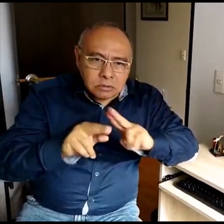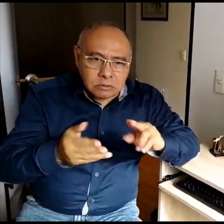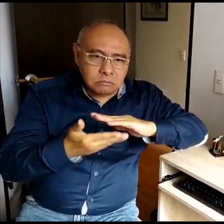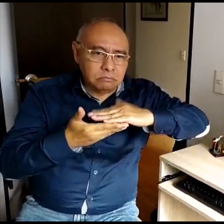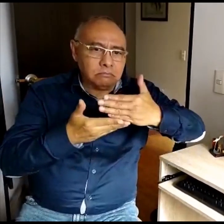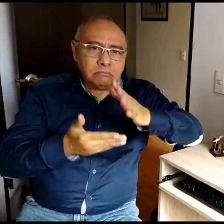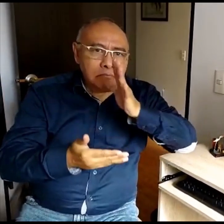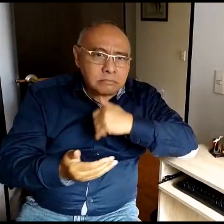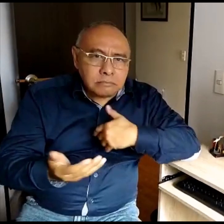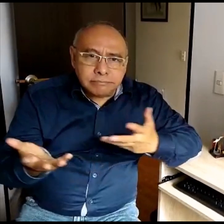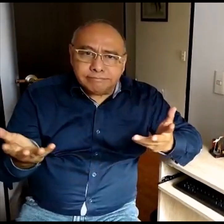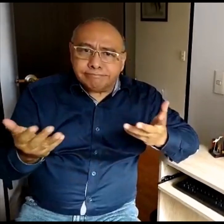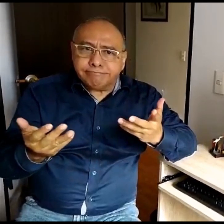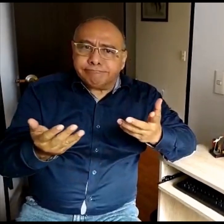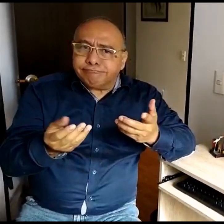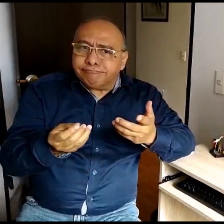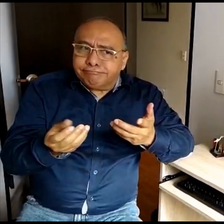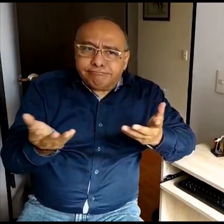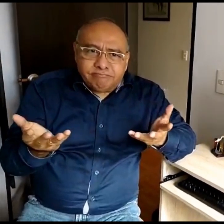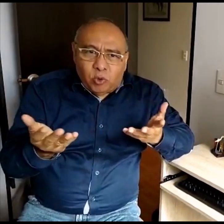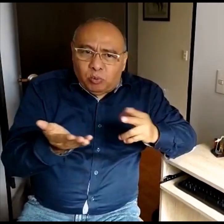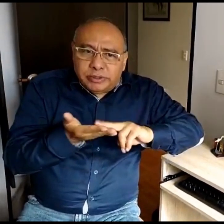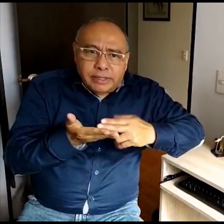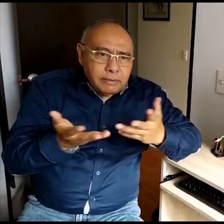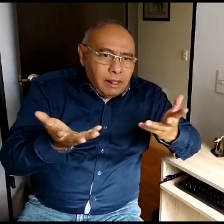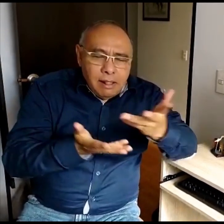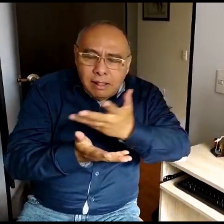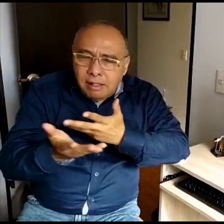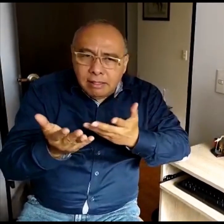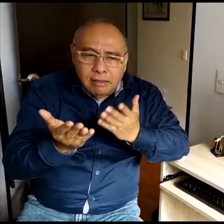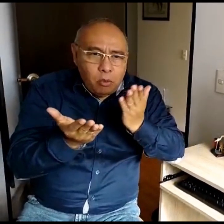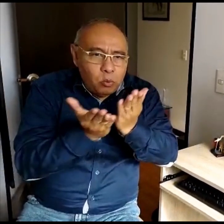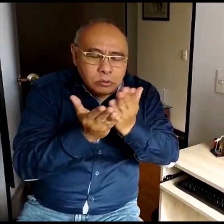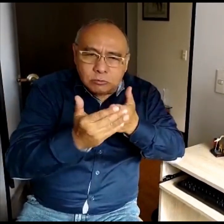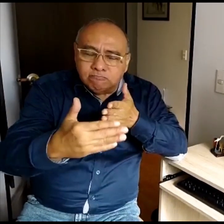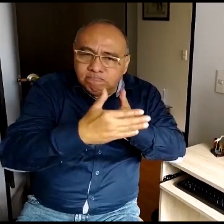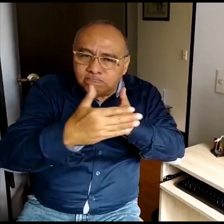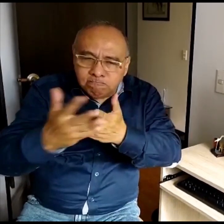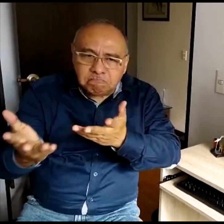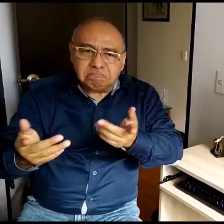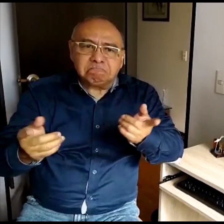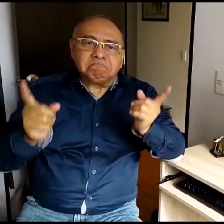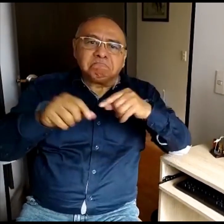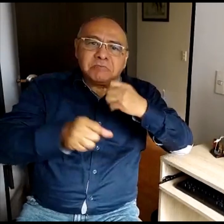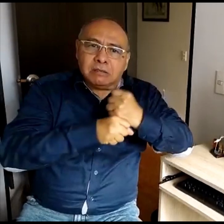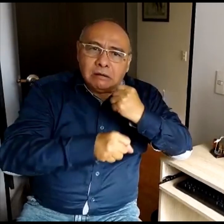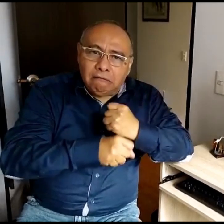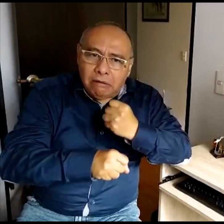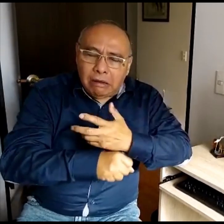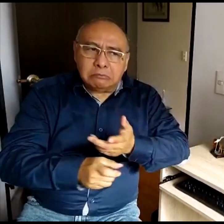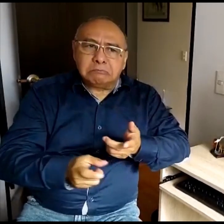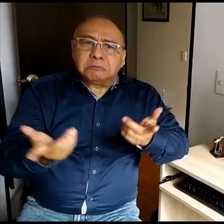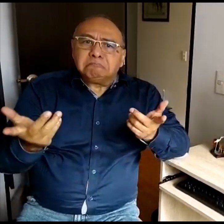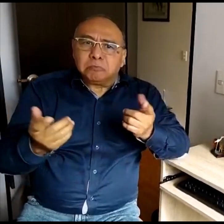para poderse beneficiar de este servicio? ¿Cuáles son las barreras educativas y laborales con las cuales se encuentran? ¿La